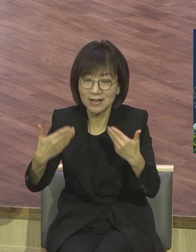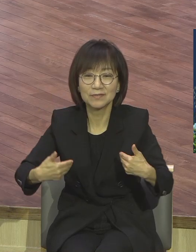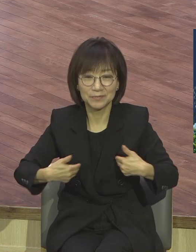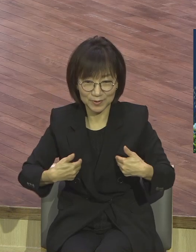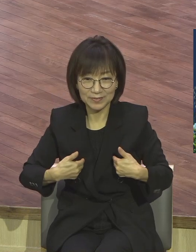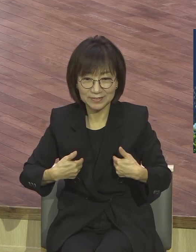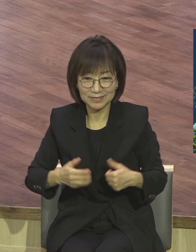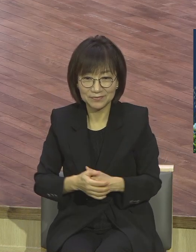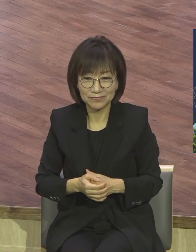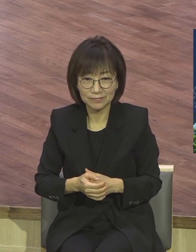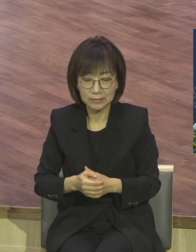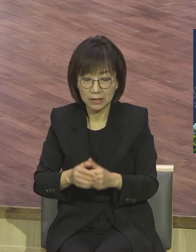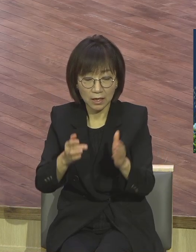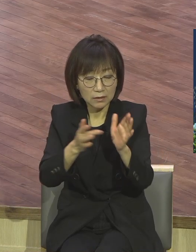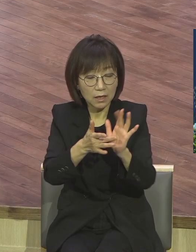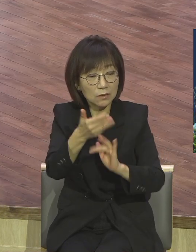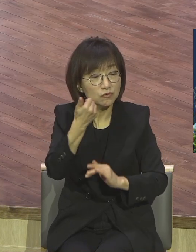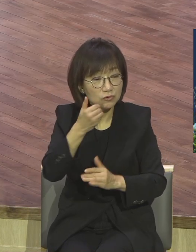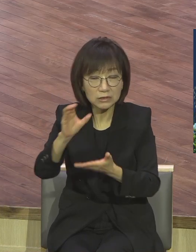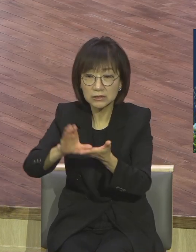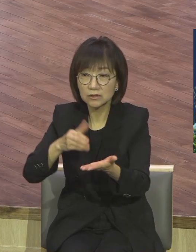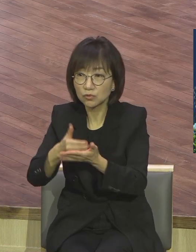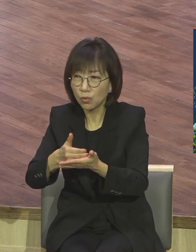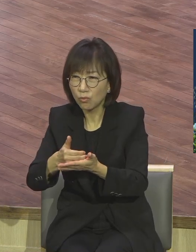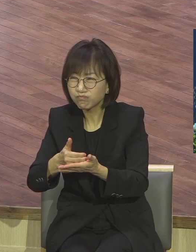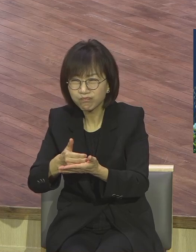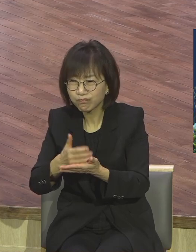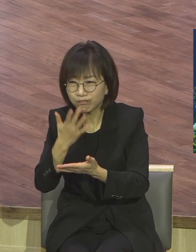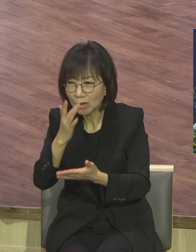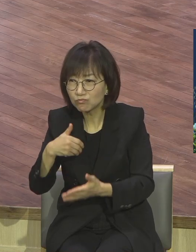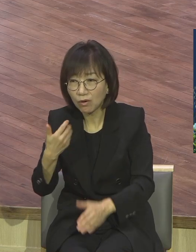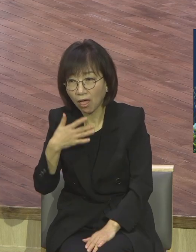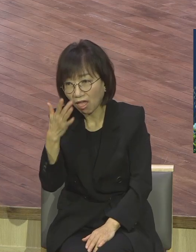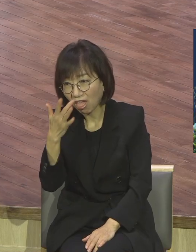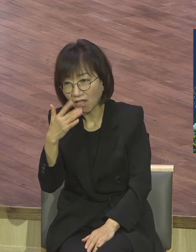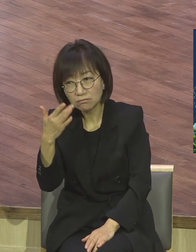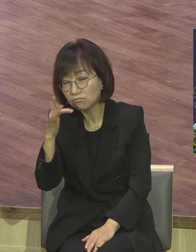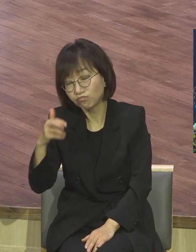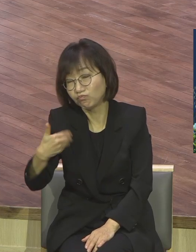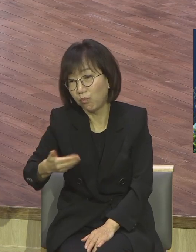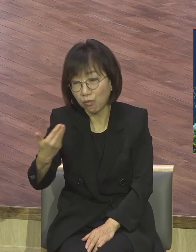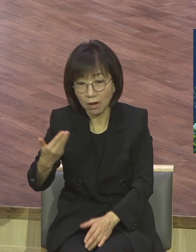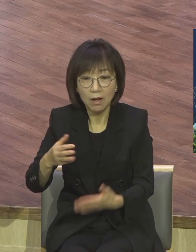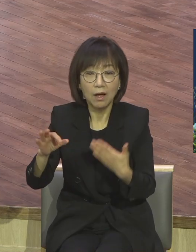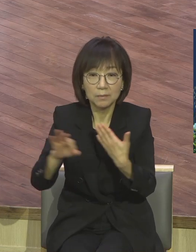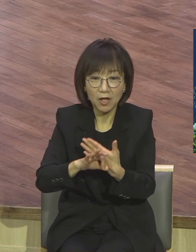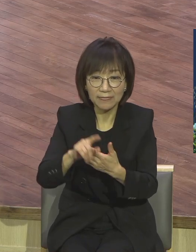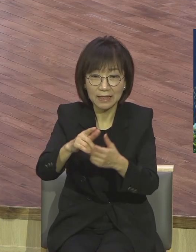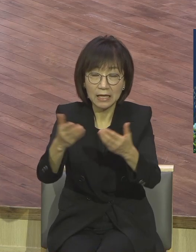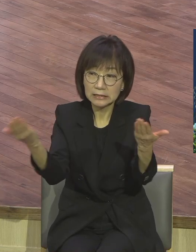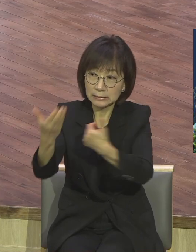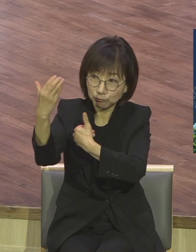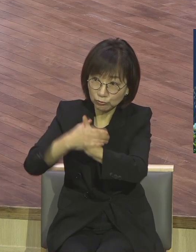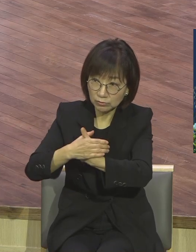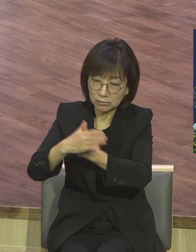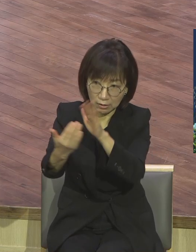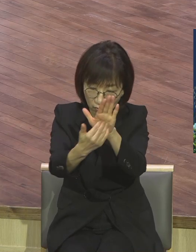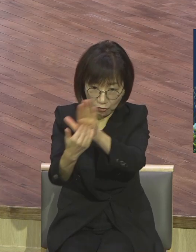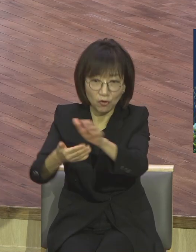사람들은요 직분도 맡지 마세요. 어떤 것도 하지 마시고 이거 답 나 달라고 기도하시기